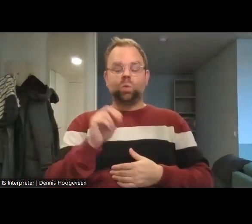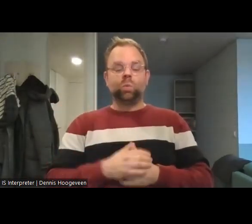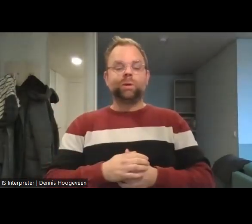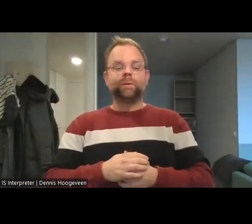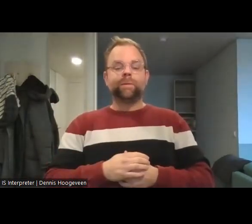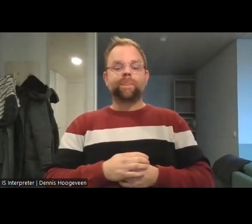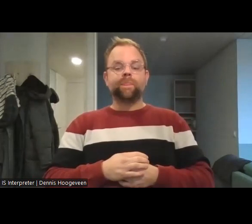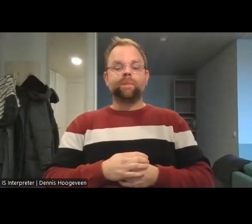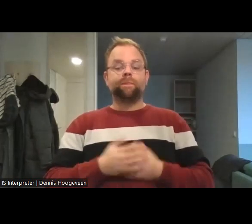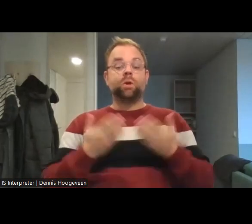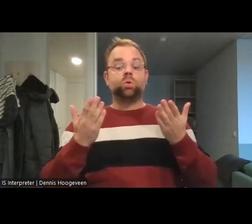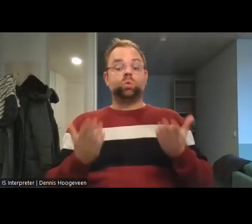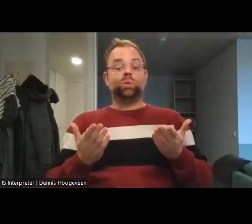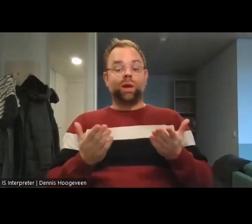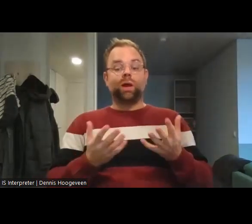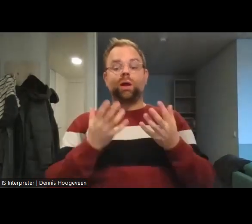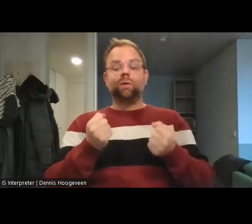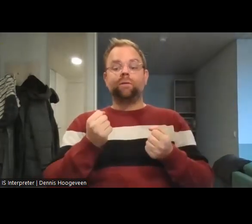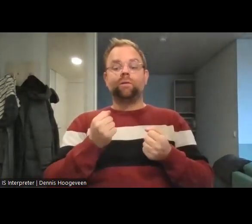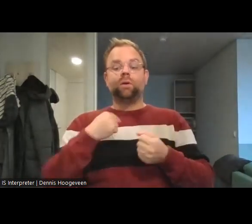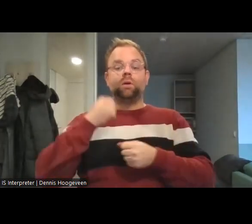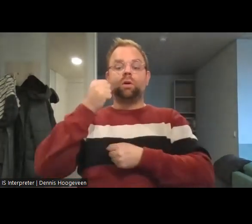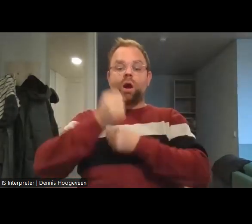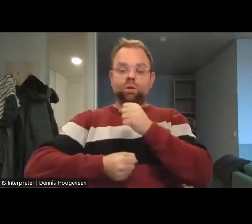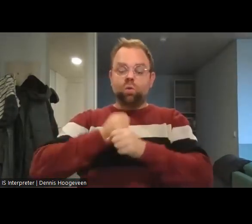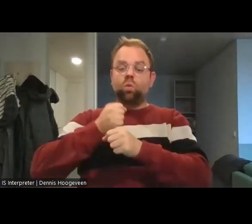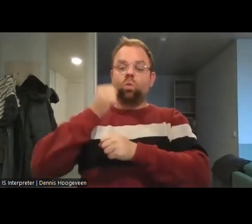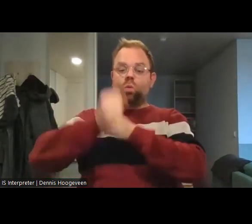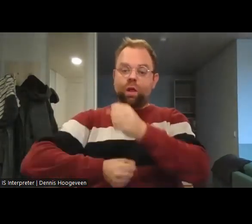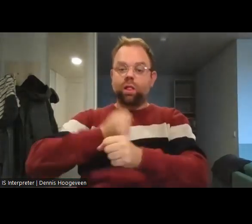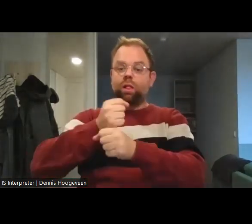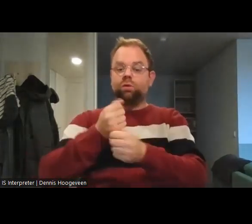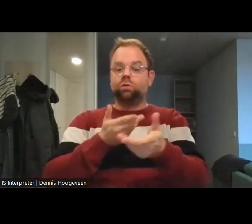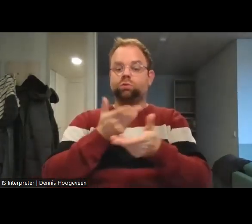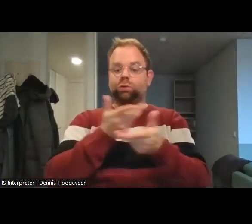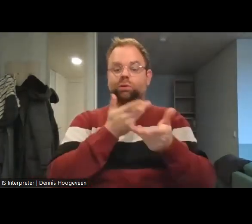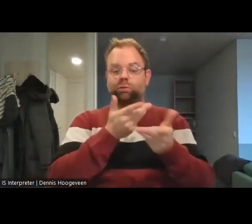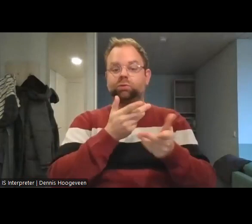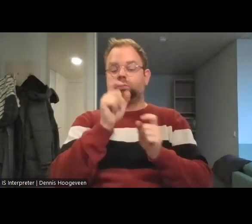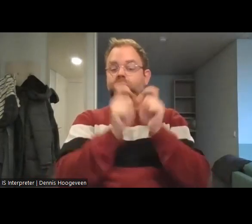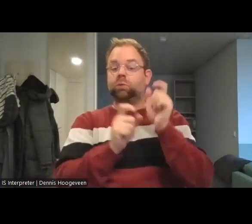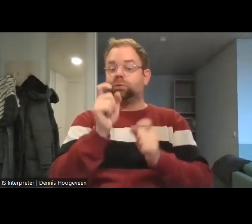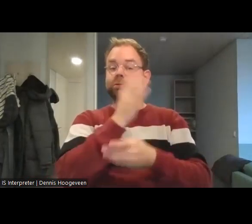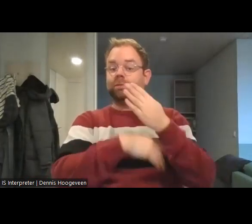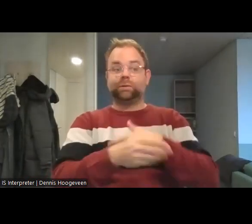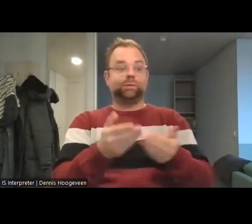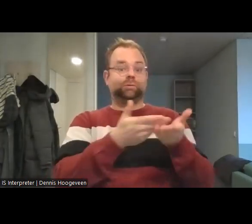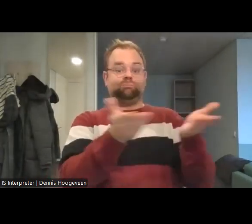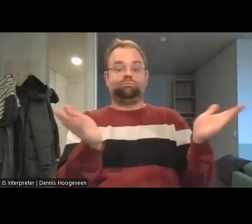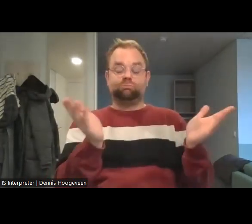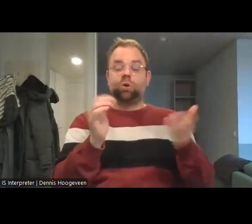notre consultation annuelle avec personnes avec handicap, en fait, d'organismes de personnes avec